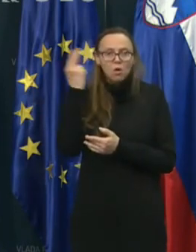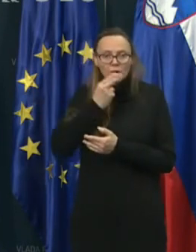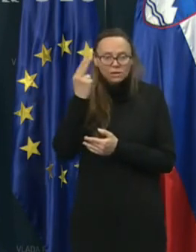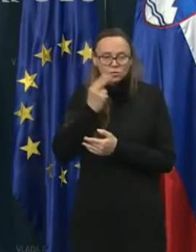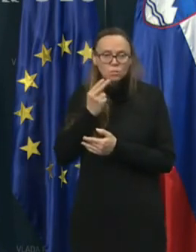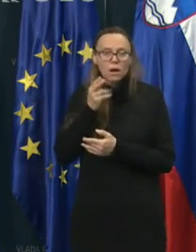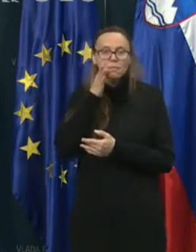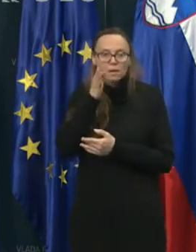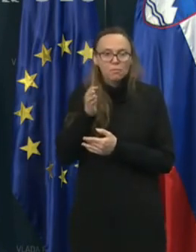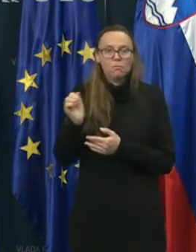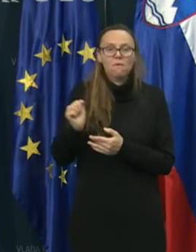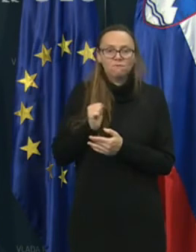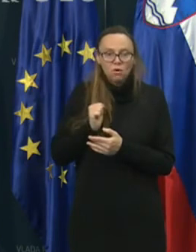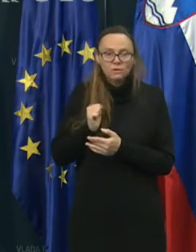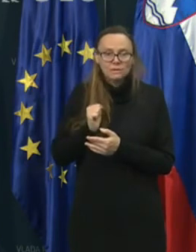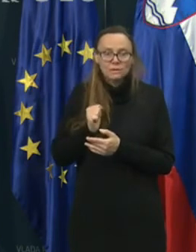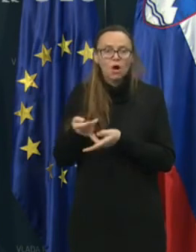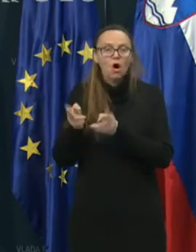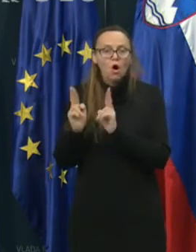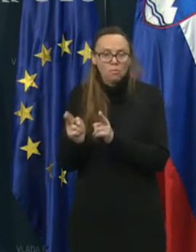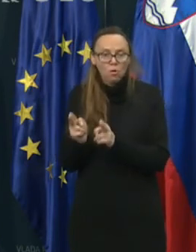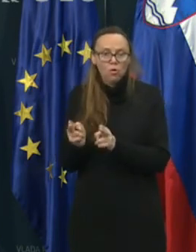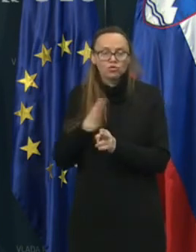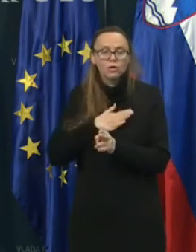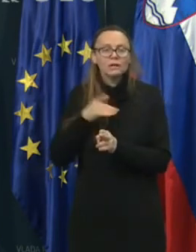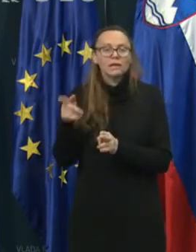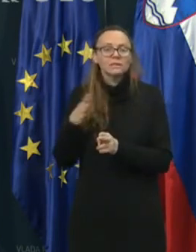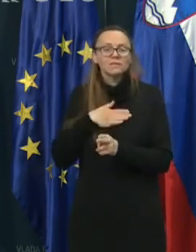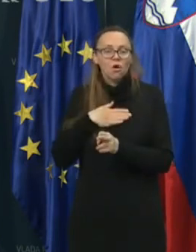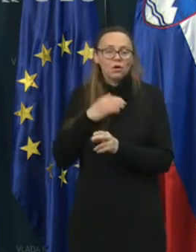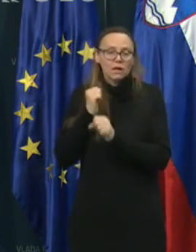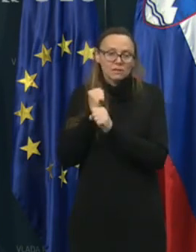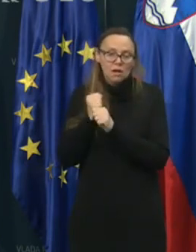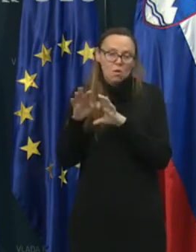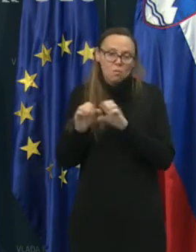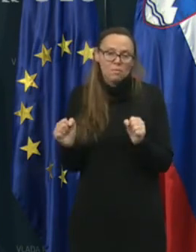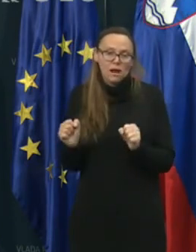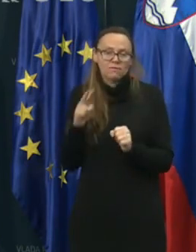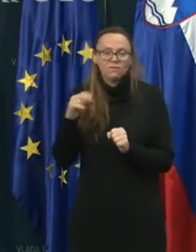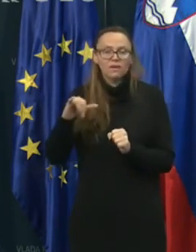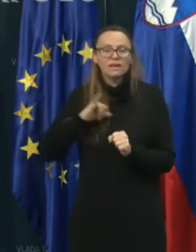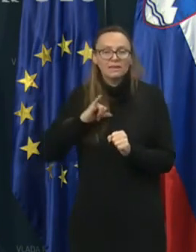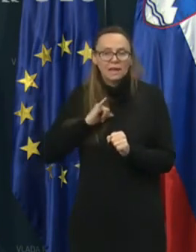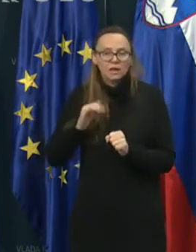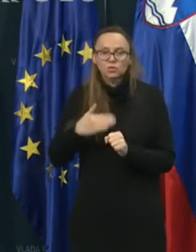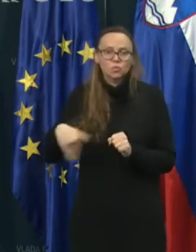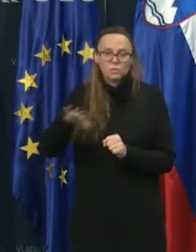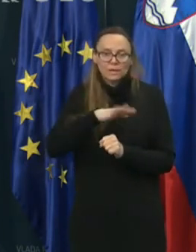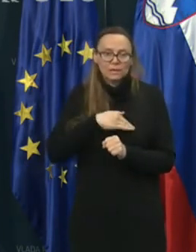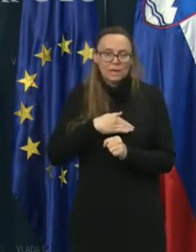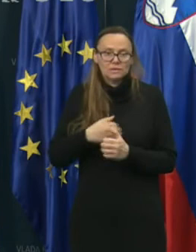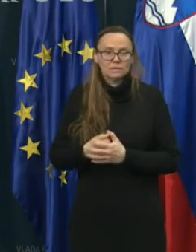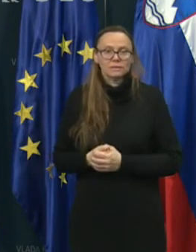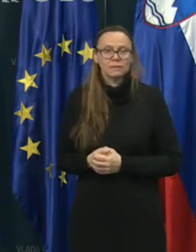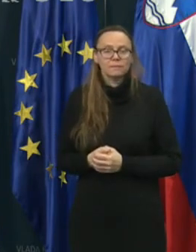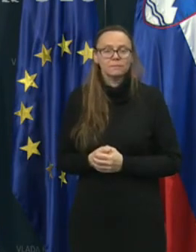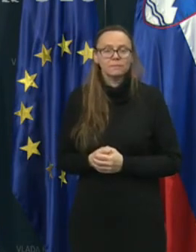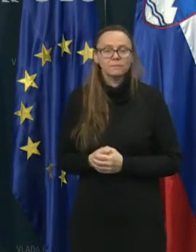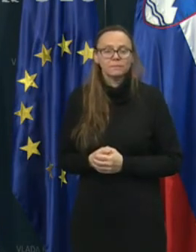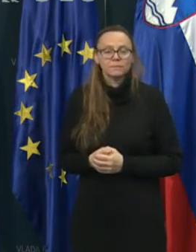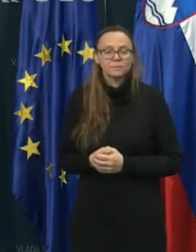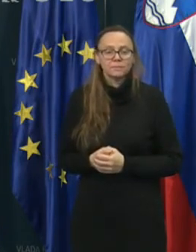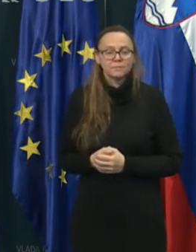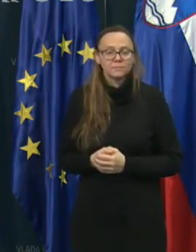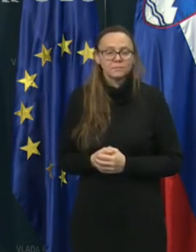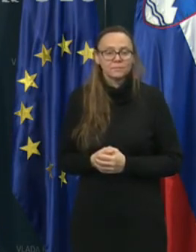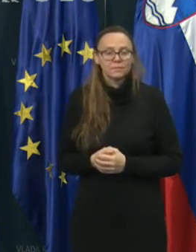pa bomo vojski vendarle omogočili, da to svoje poslanstvo opravi v interesu vseh nas. Jana Krebelj